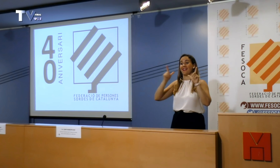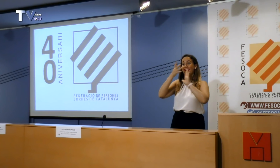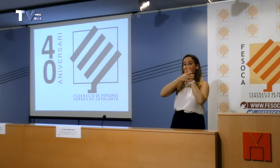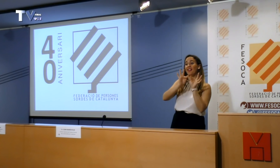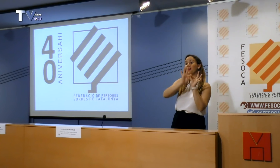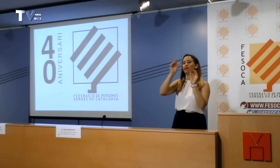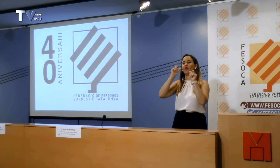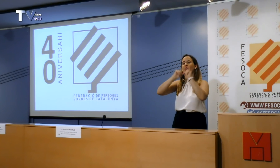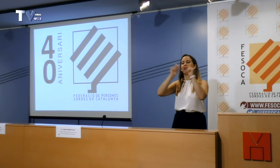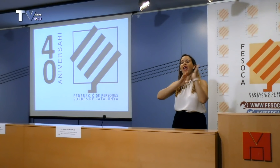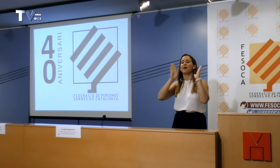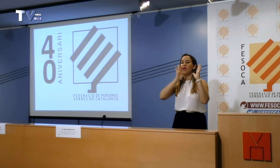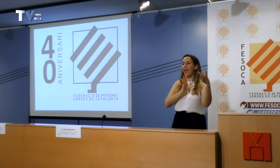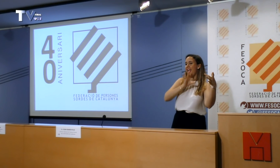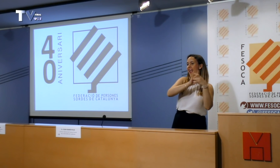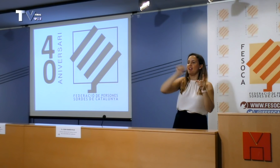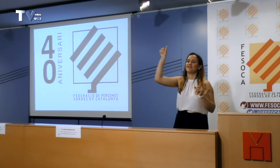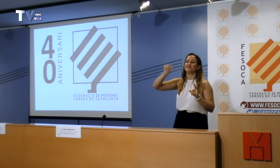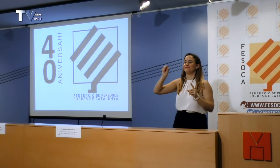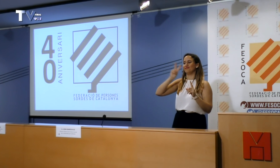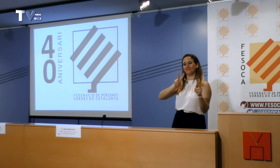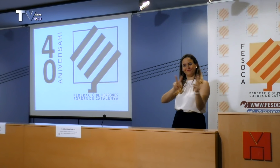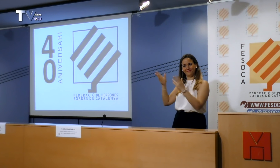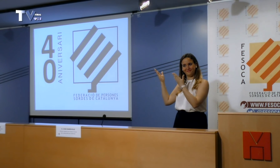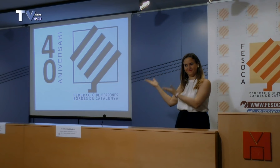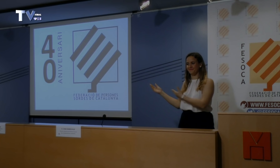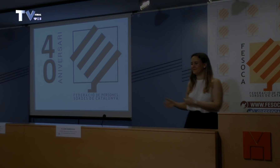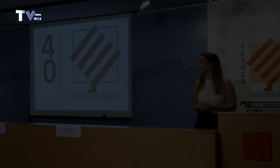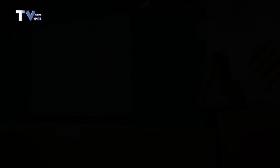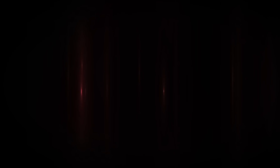diferents presidents, expresidents que hi ha hagut d'aquelles tasques.